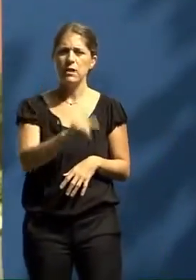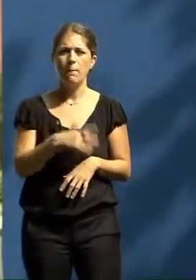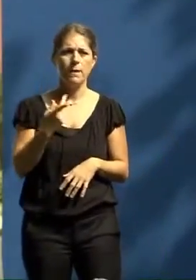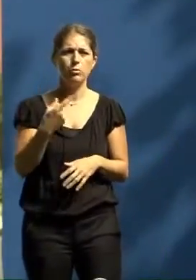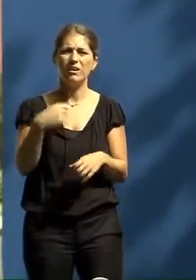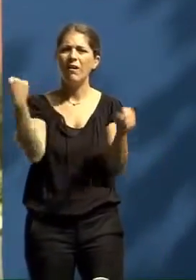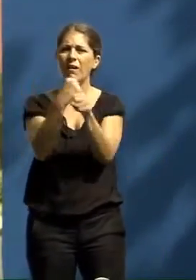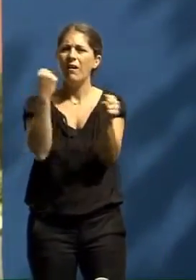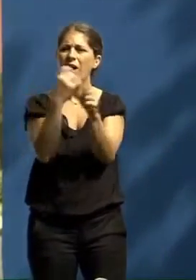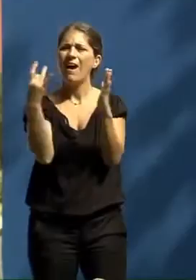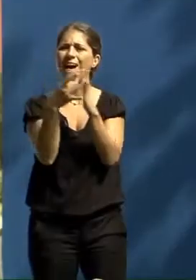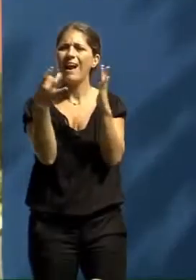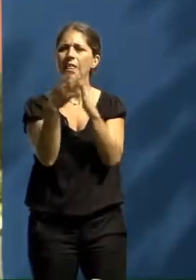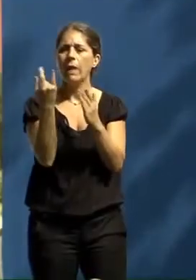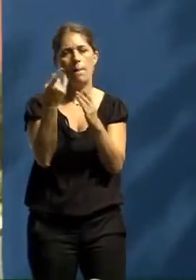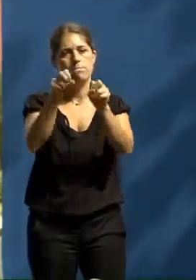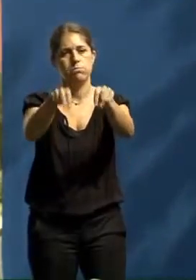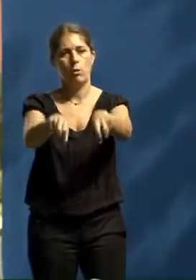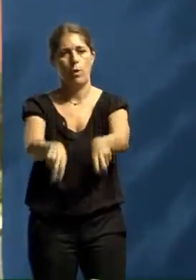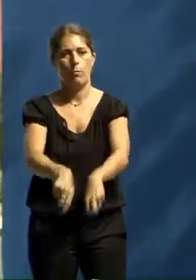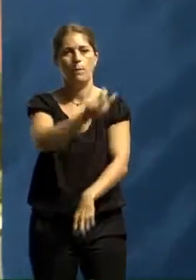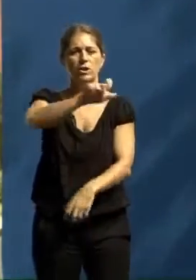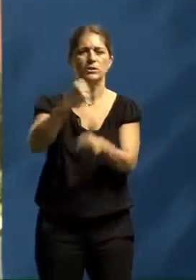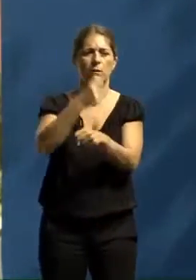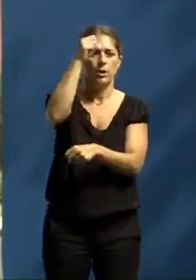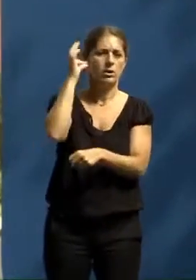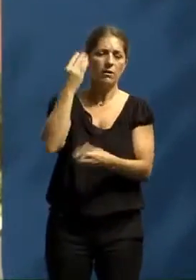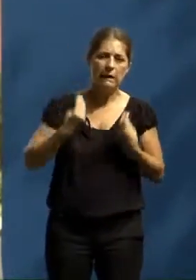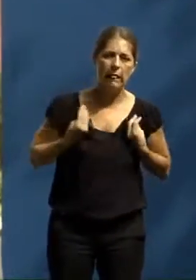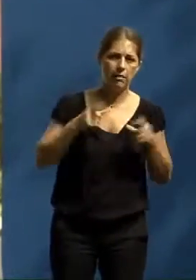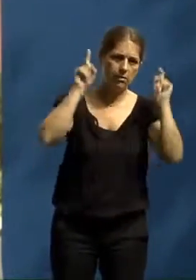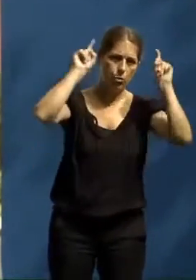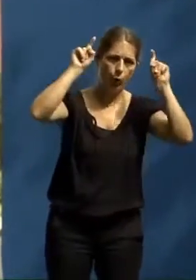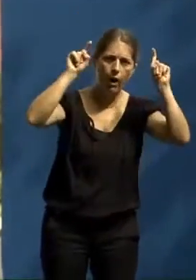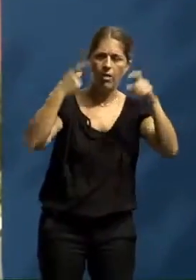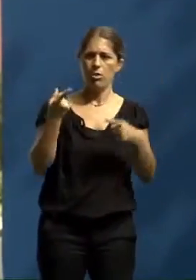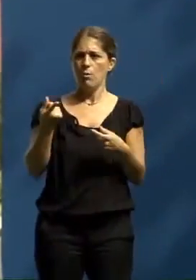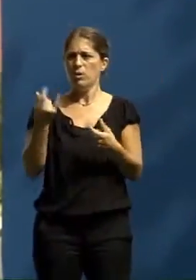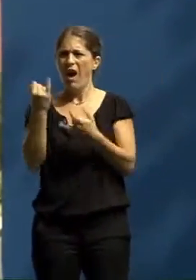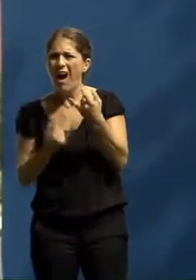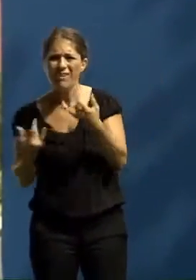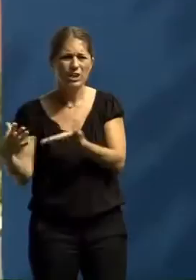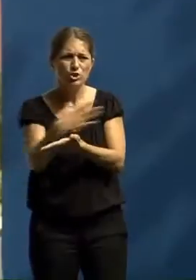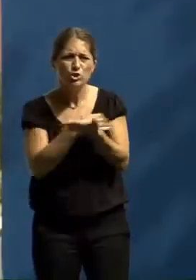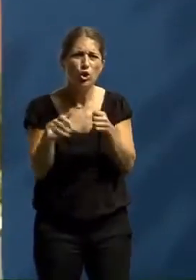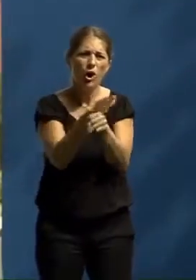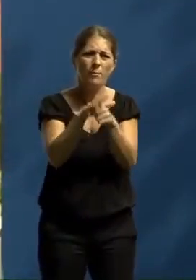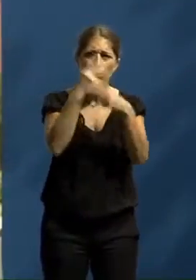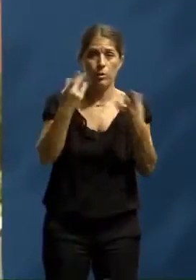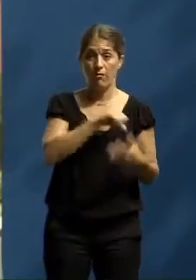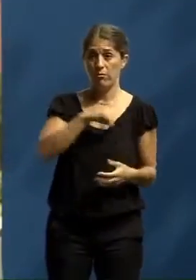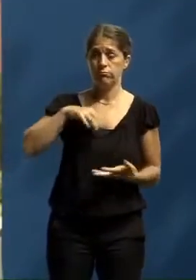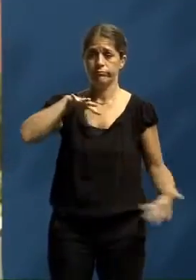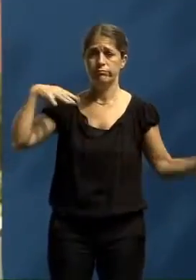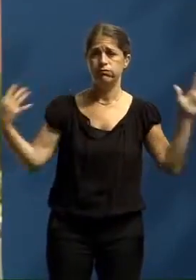calidade laboral de quen presta os servicios, traballadoras e os traballadores do ámbito da sanidade, do ámbito da educación, do ámbito da recollida de lixo, todos os ámbitos que hoxe están